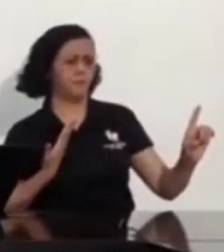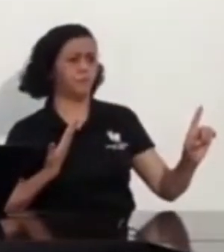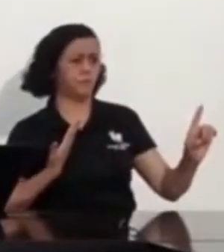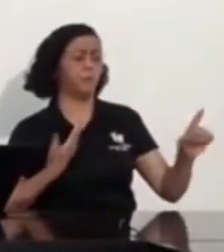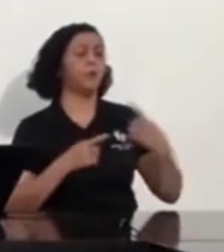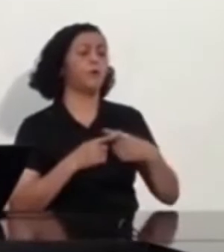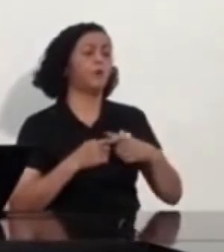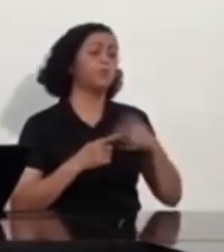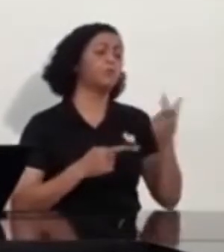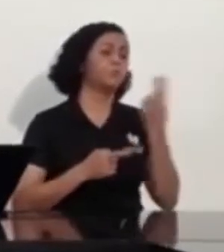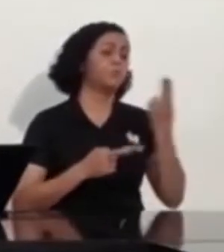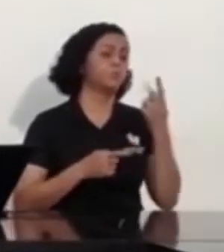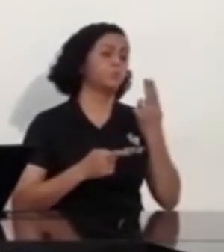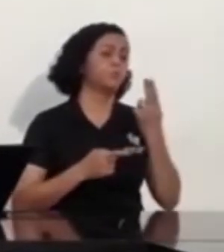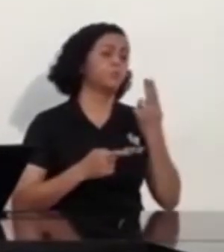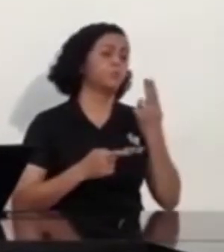de máscaras.